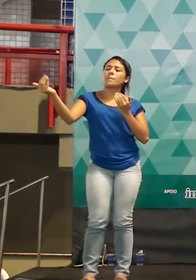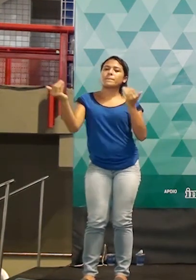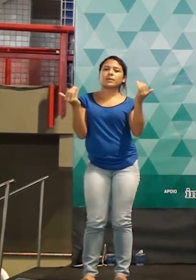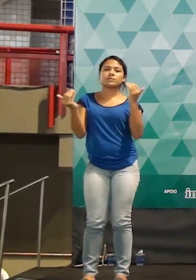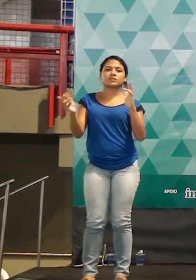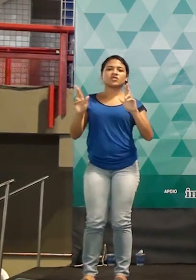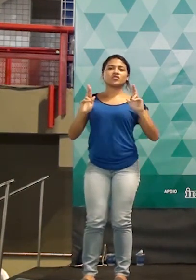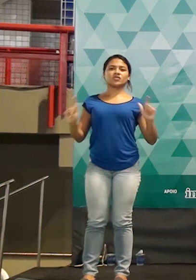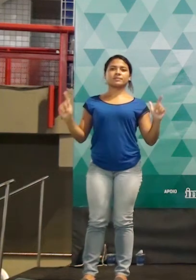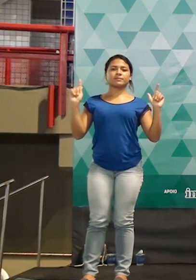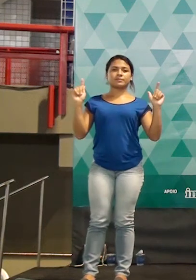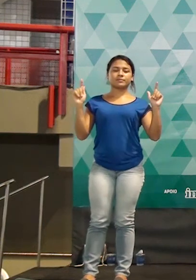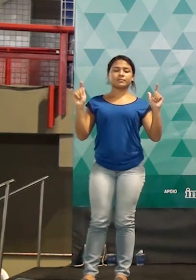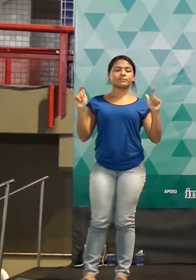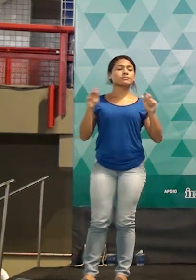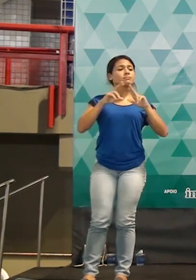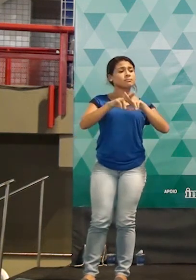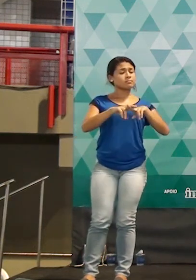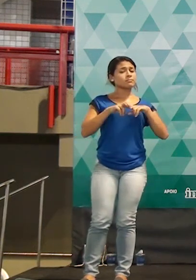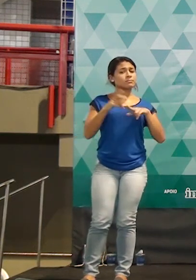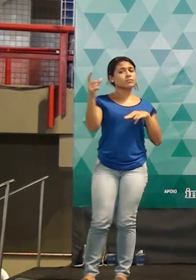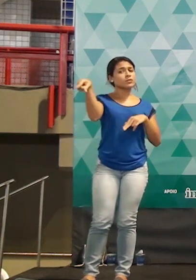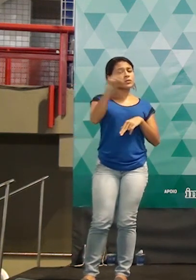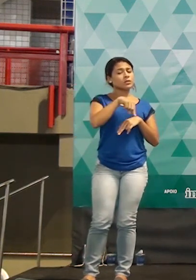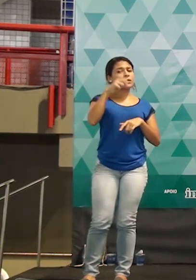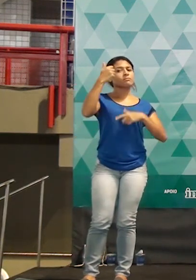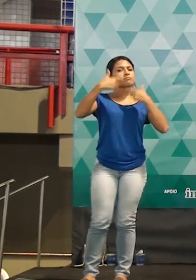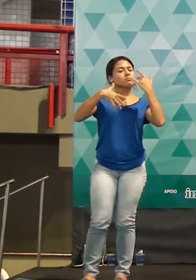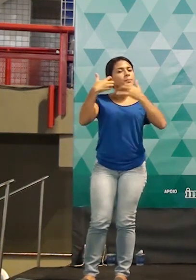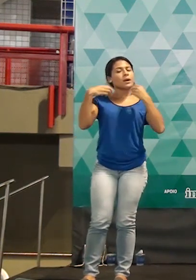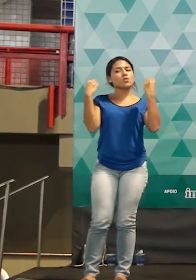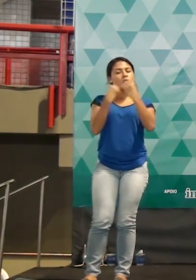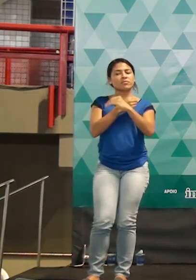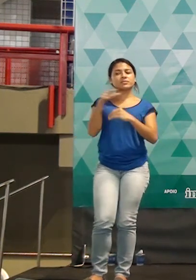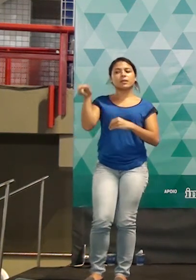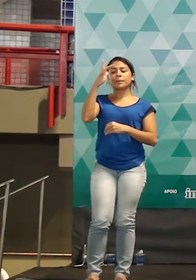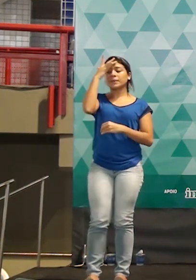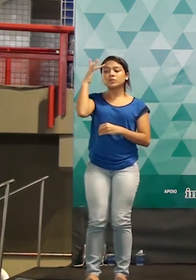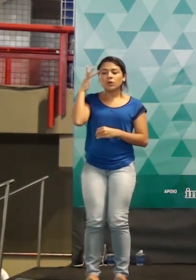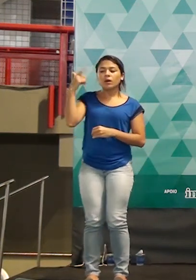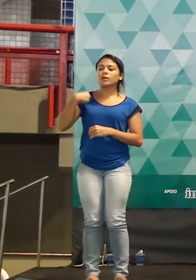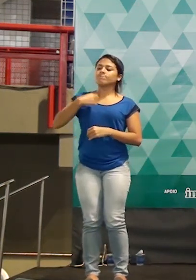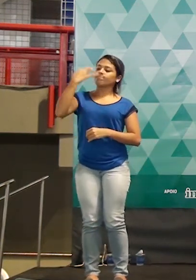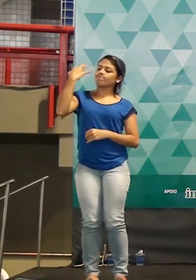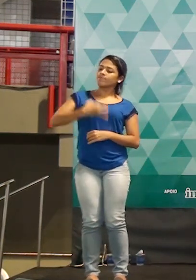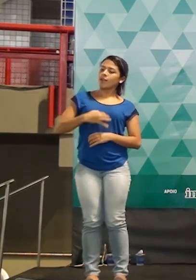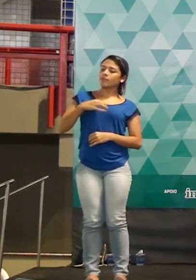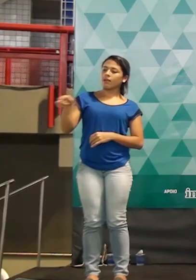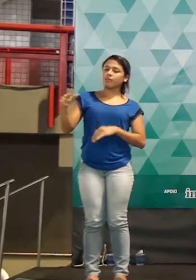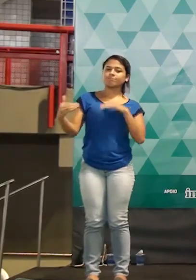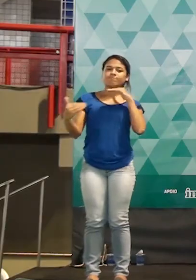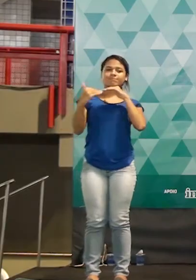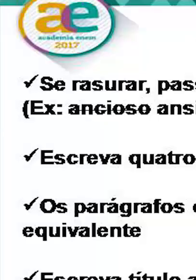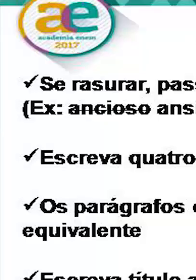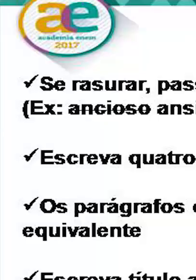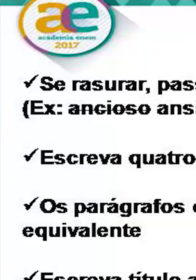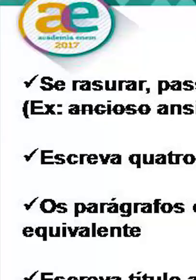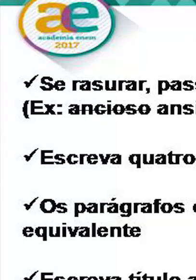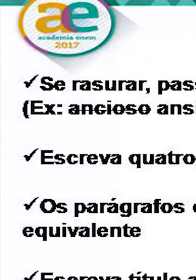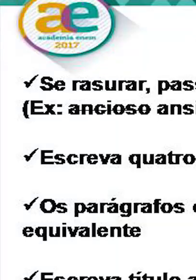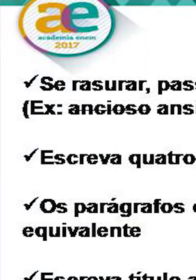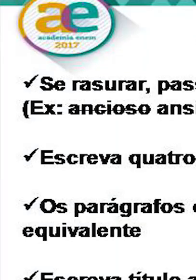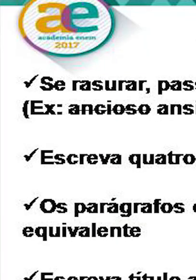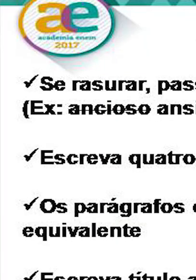os meios que vocês vão usar para convencer as outras pessoas que você está certa. Recomendação: